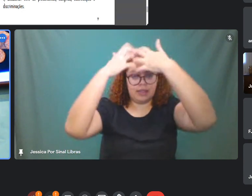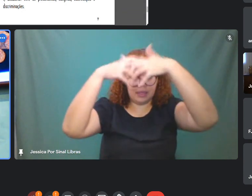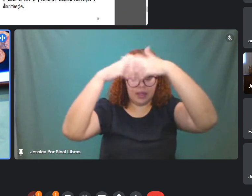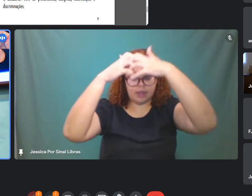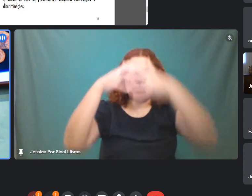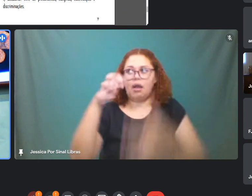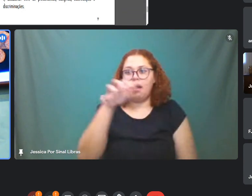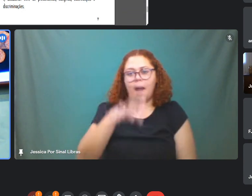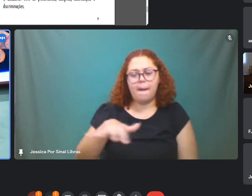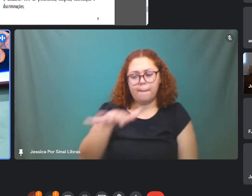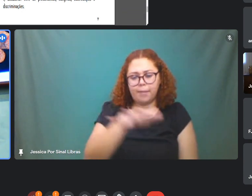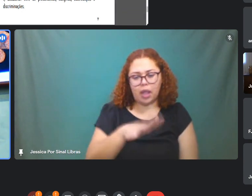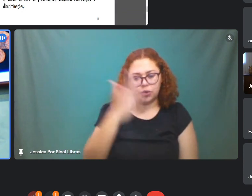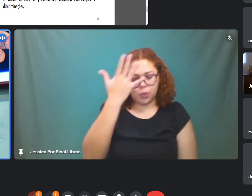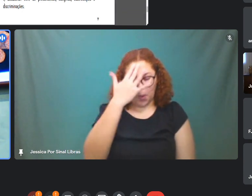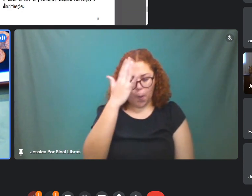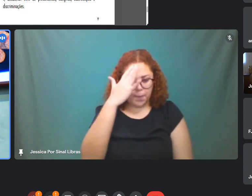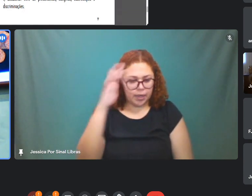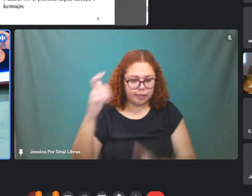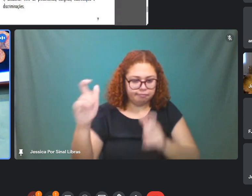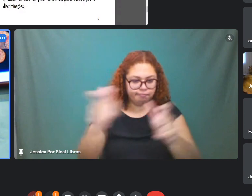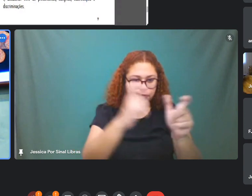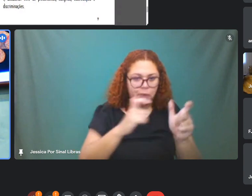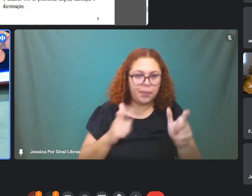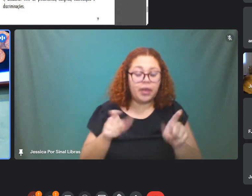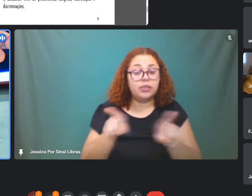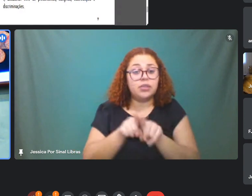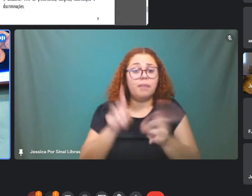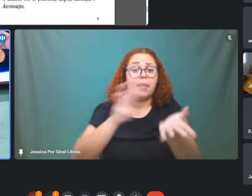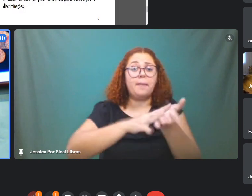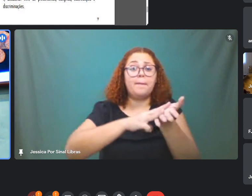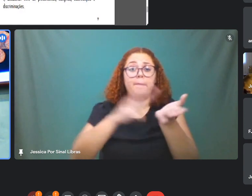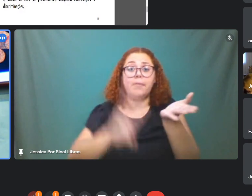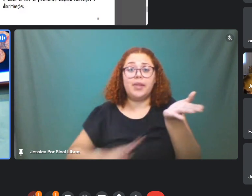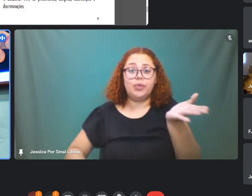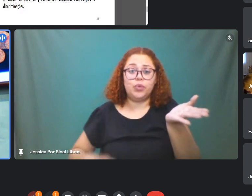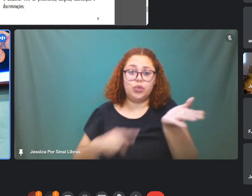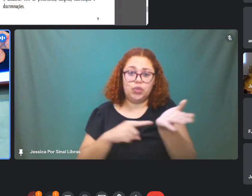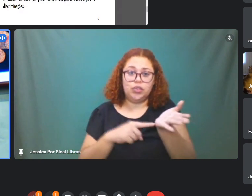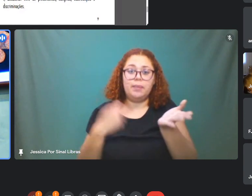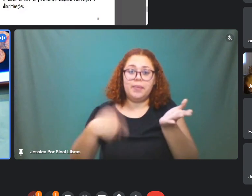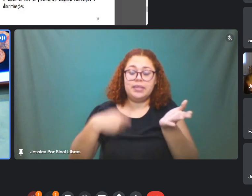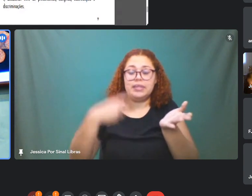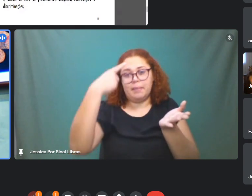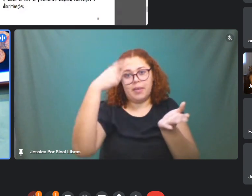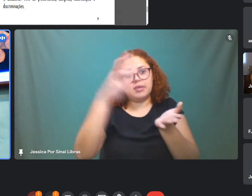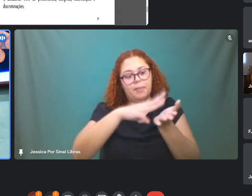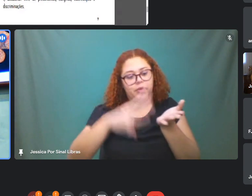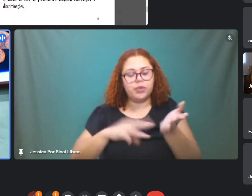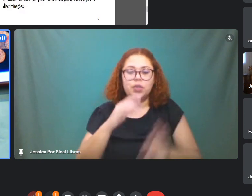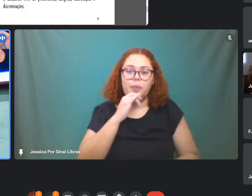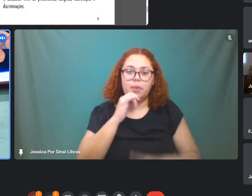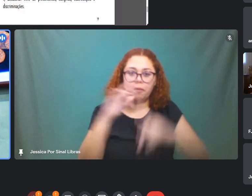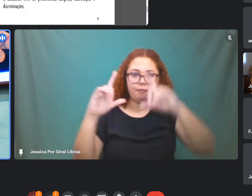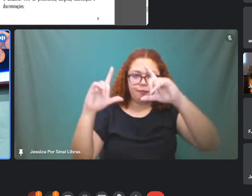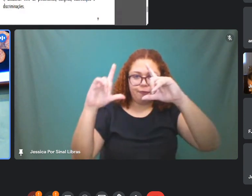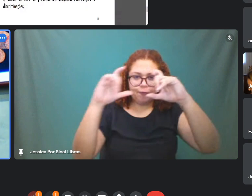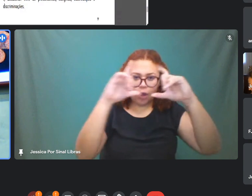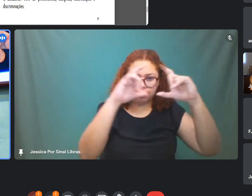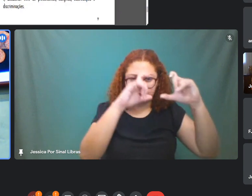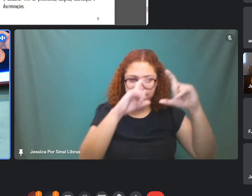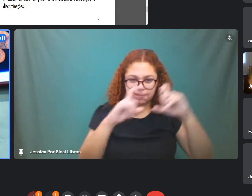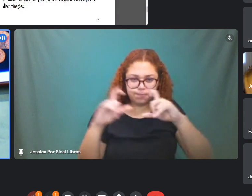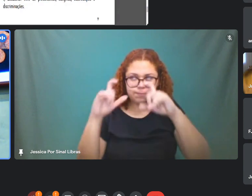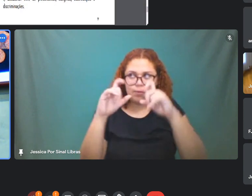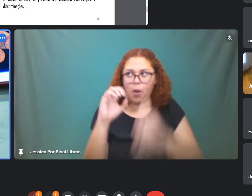lugar, e diversos outros tipos, a metodologia. Vocês, além da fotografia, por exemplo, vocês terem outras formas de